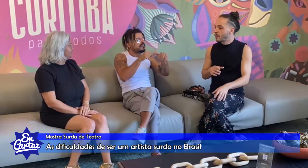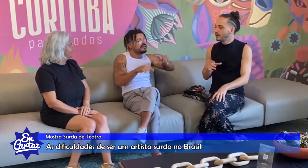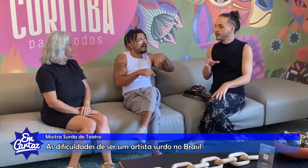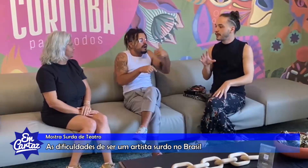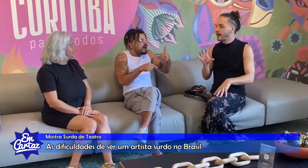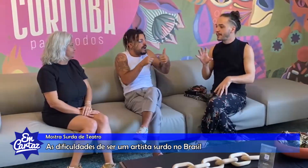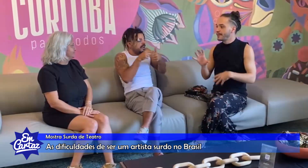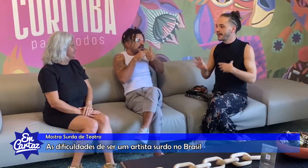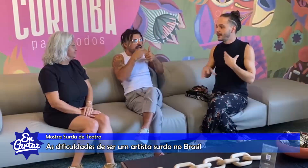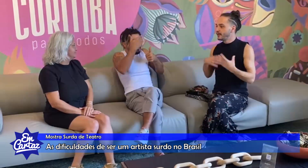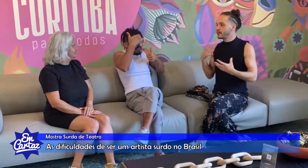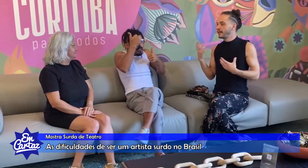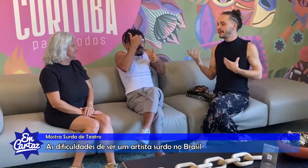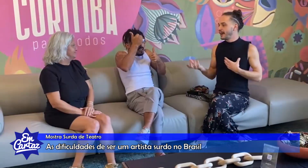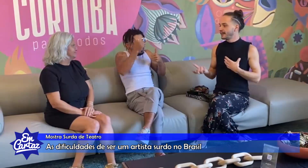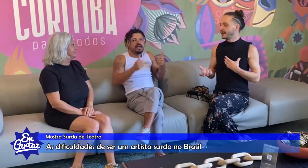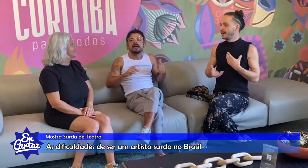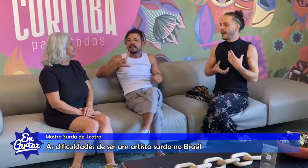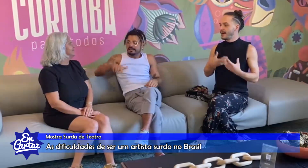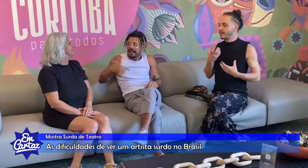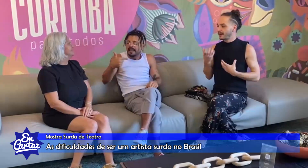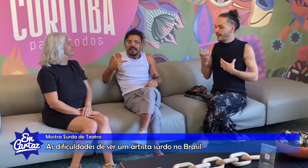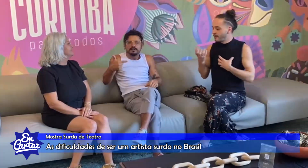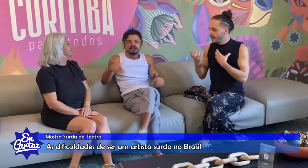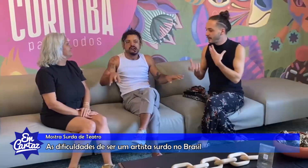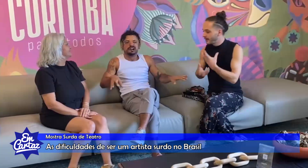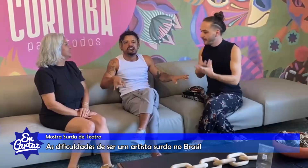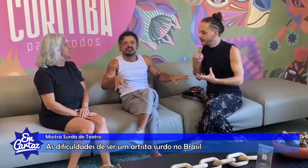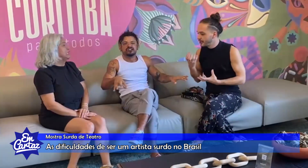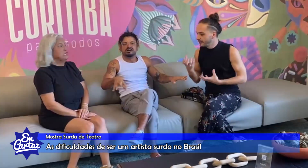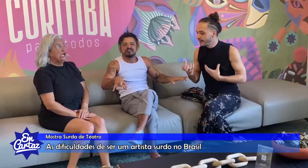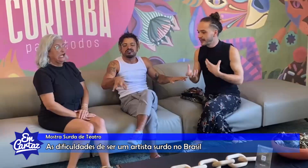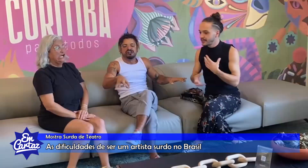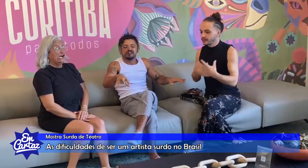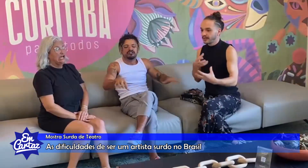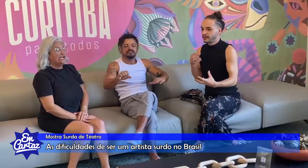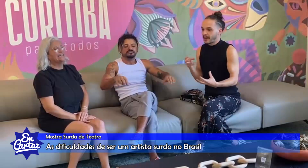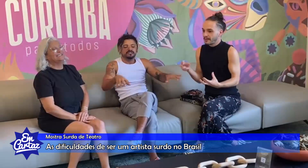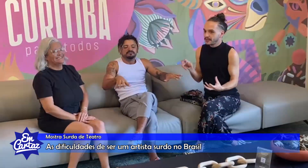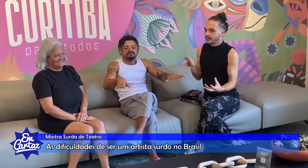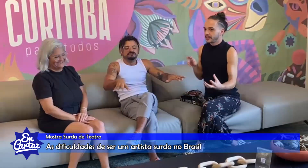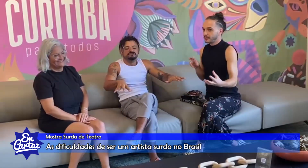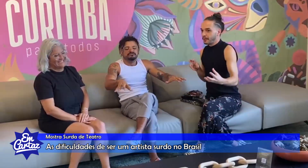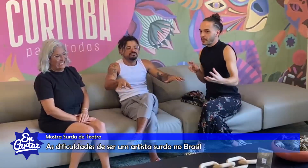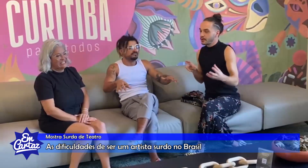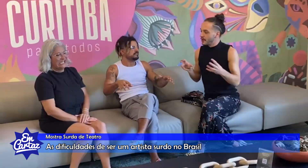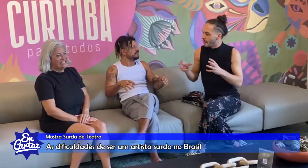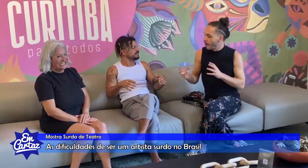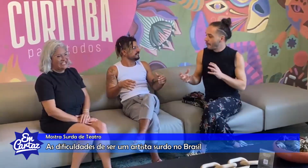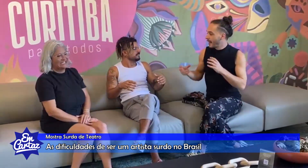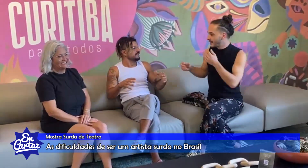quanto a primeira língua, a língua materna, é uma língua afetiva, e a segunda língua acaba se tornando um pouco complexa,